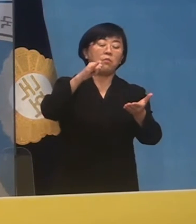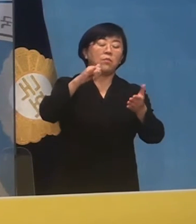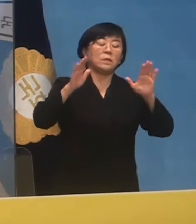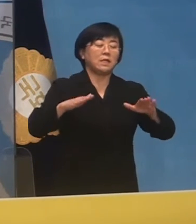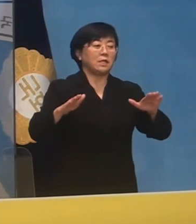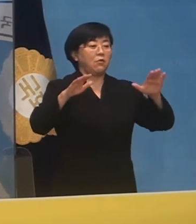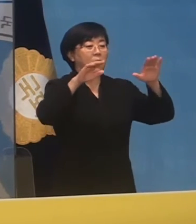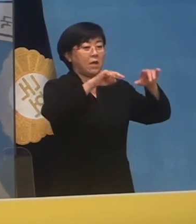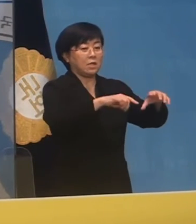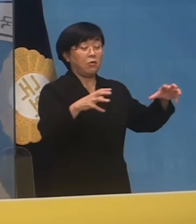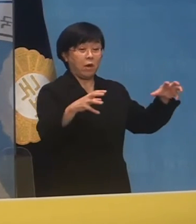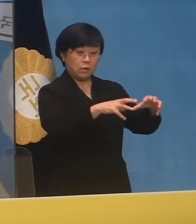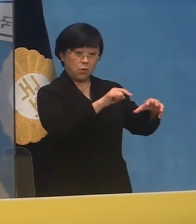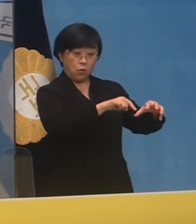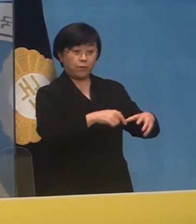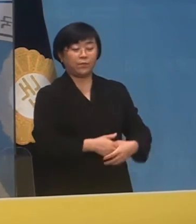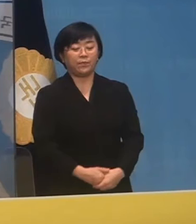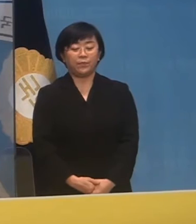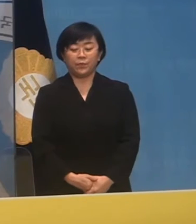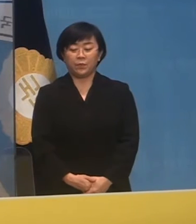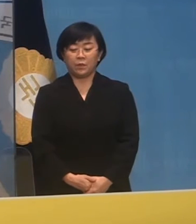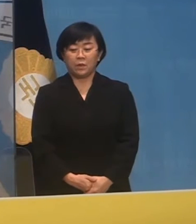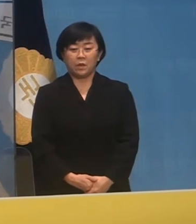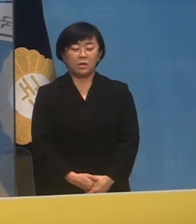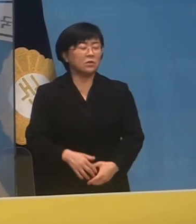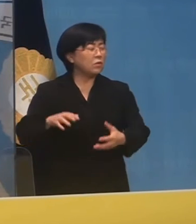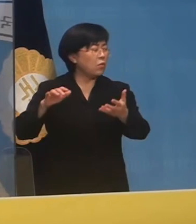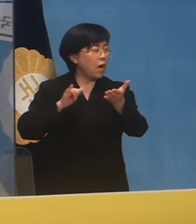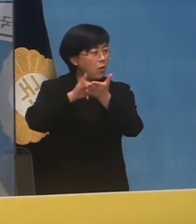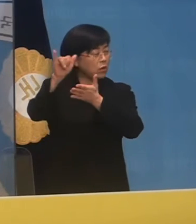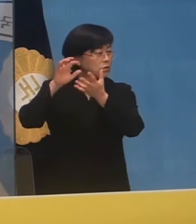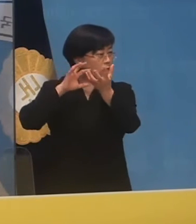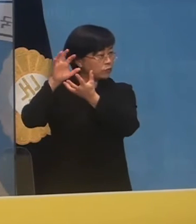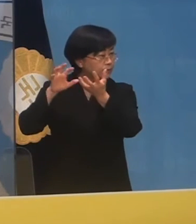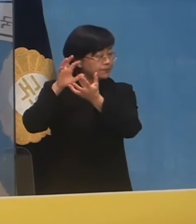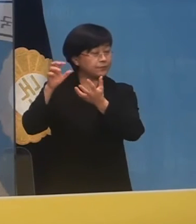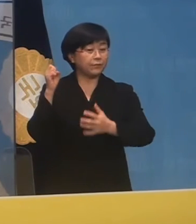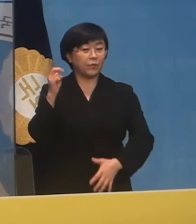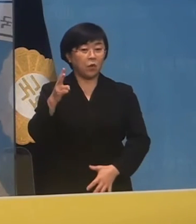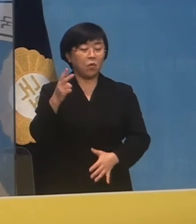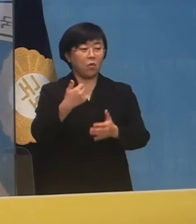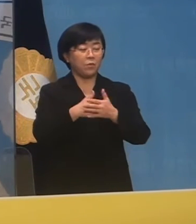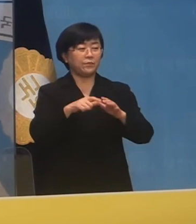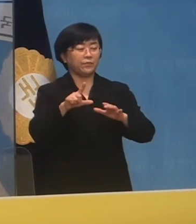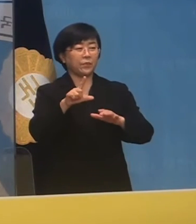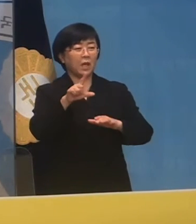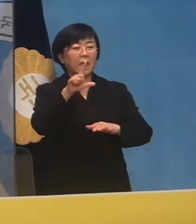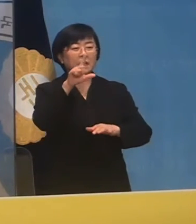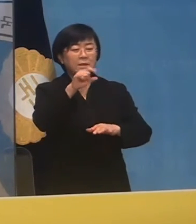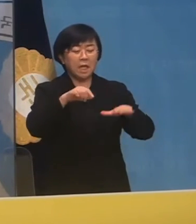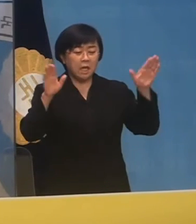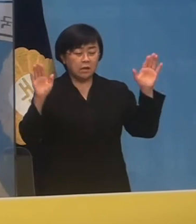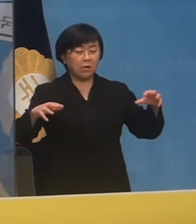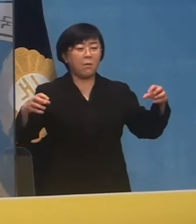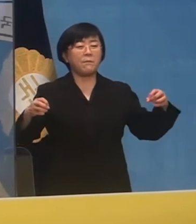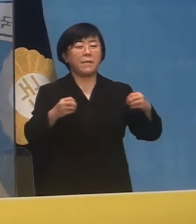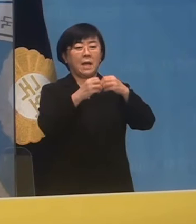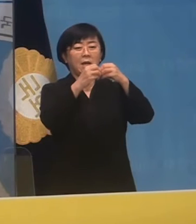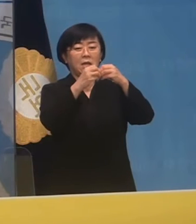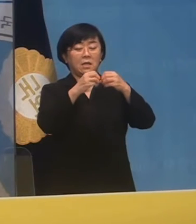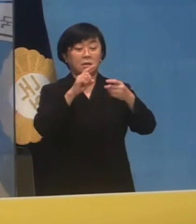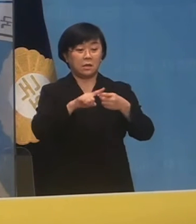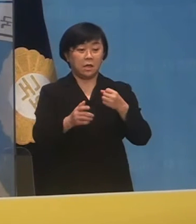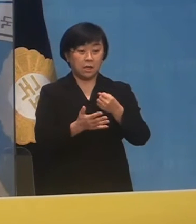해당합니다. 따라서 항공기 소음과 항공기 조류 충돌, 서식지